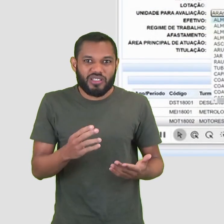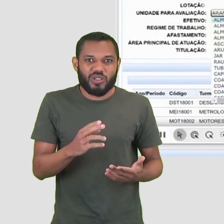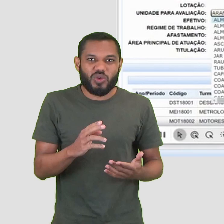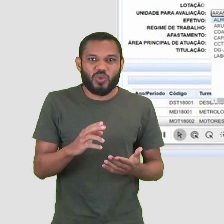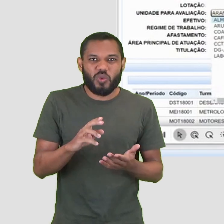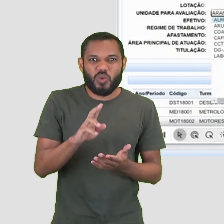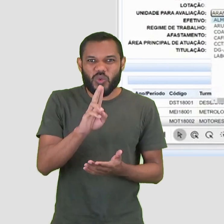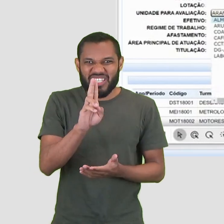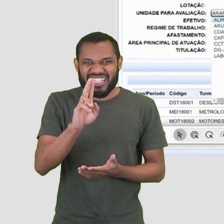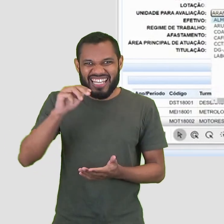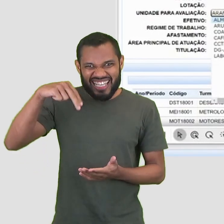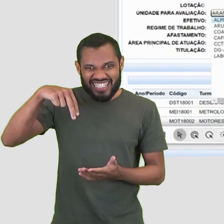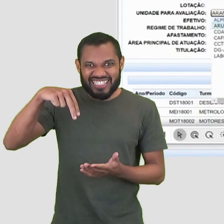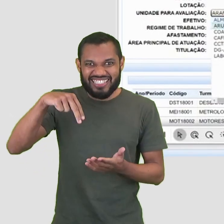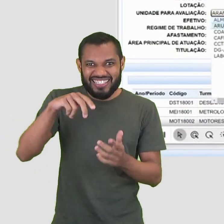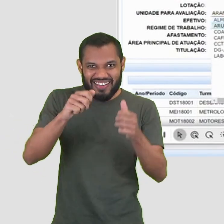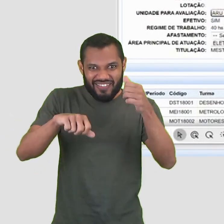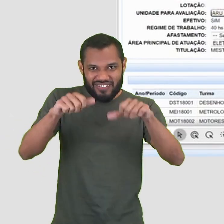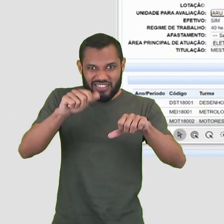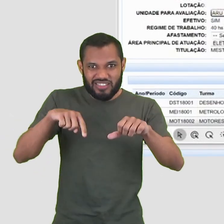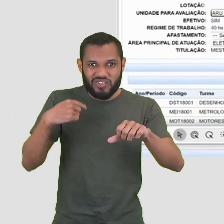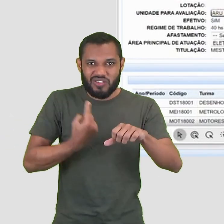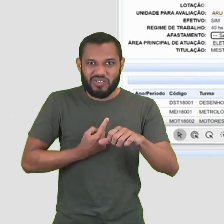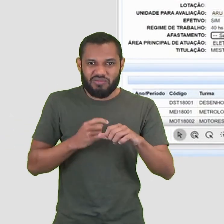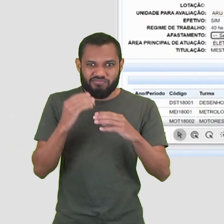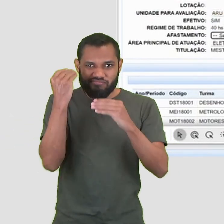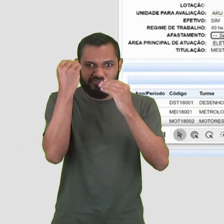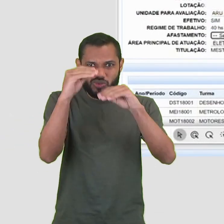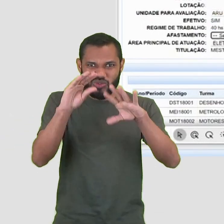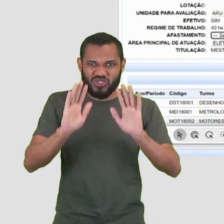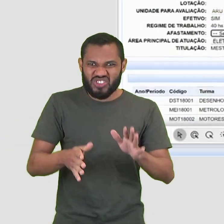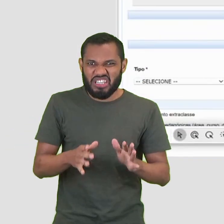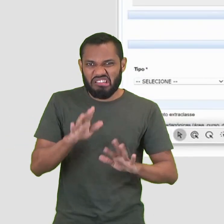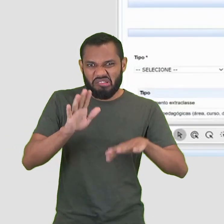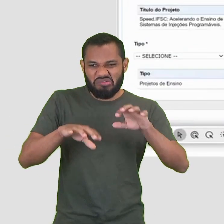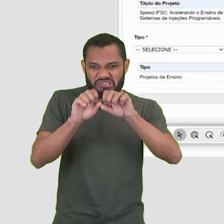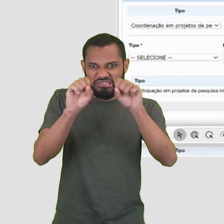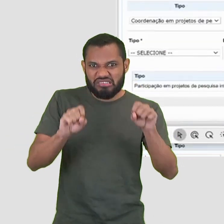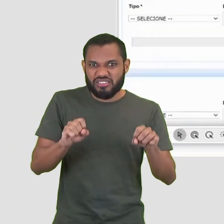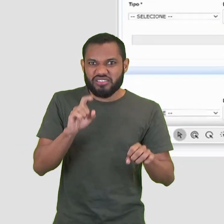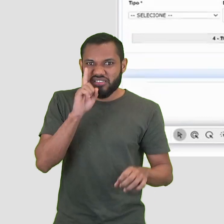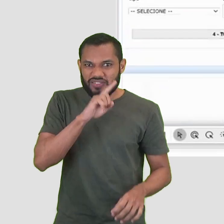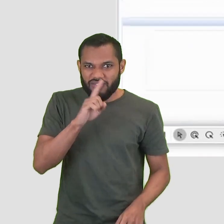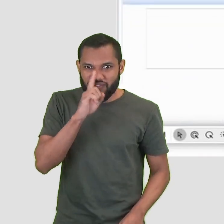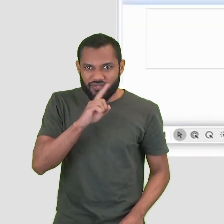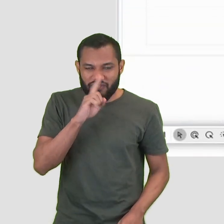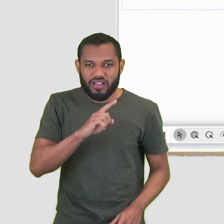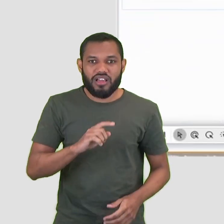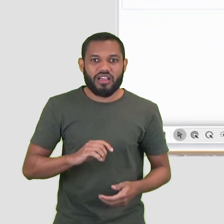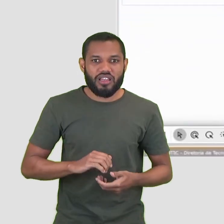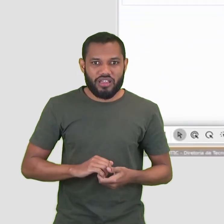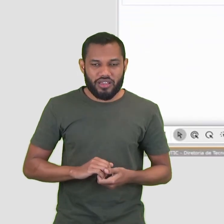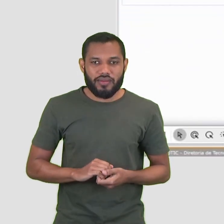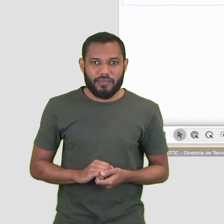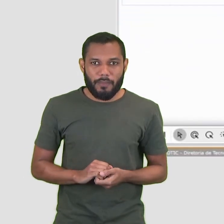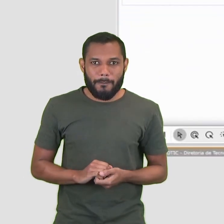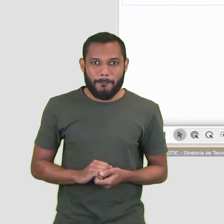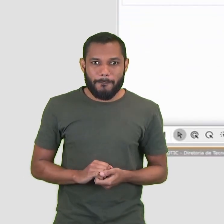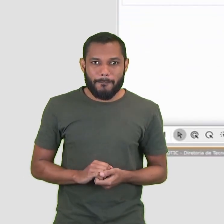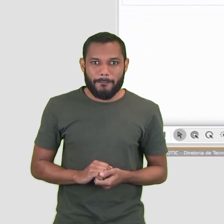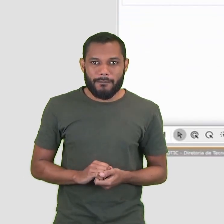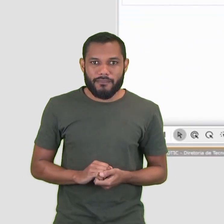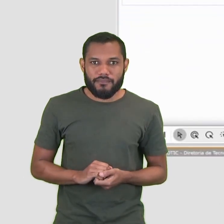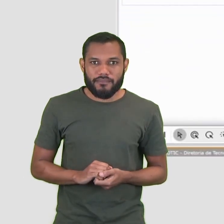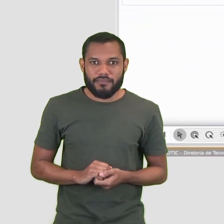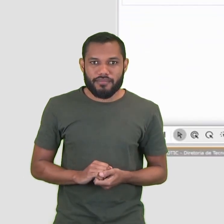tinha informado, deve ter dado alguma inconsistência aqui. Vamos lá. Então, aqui,